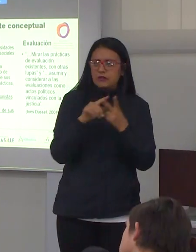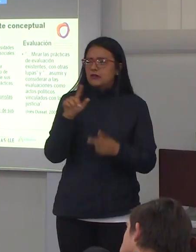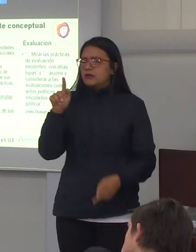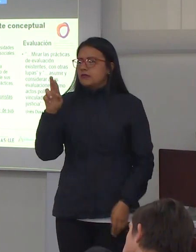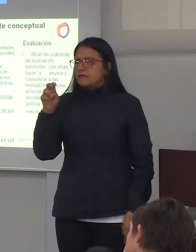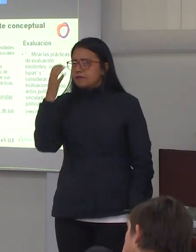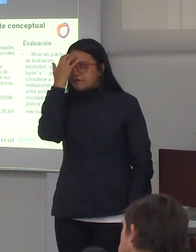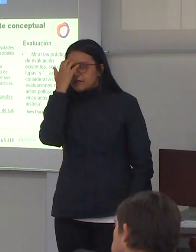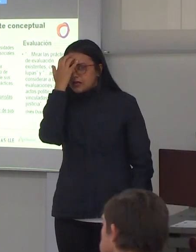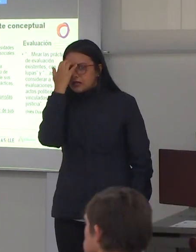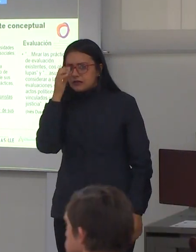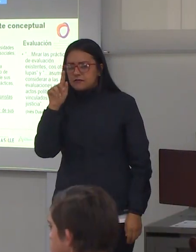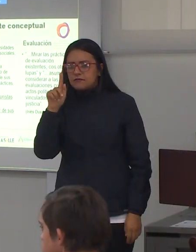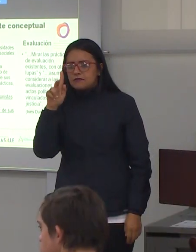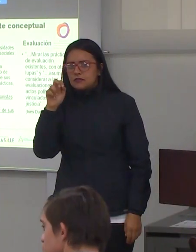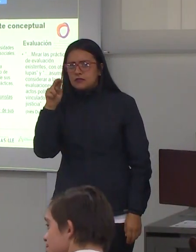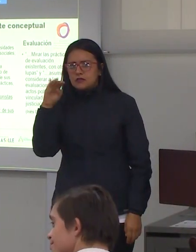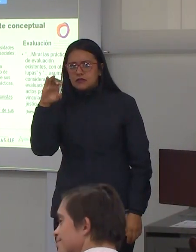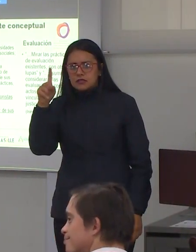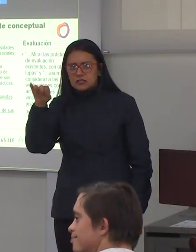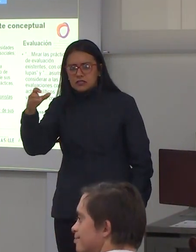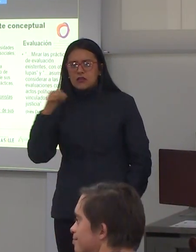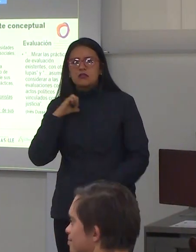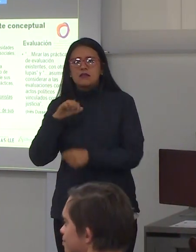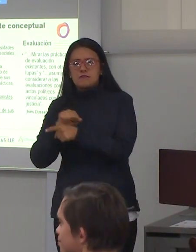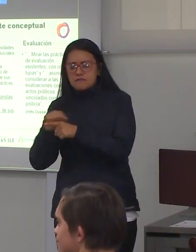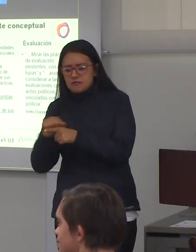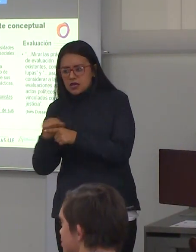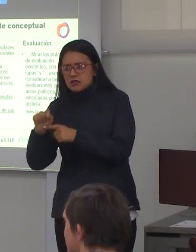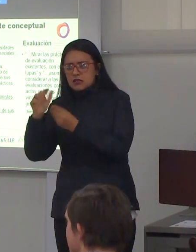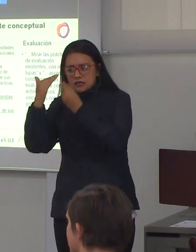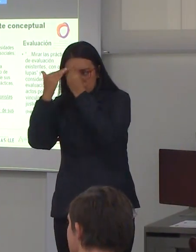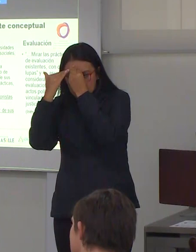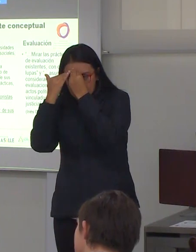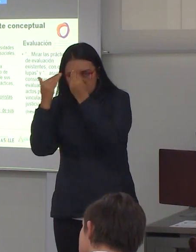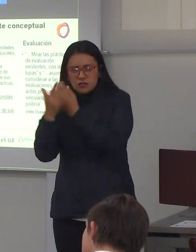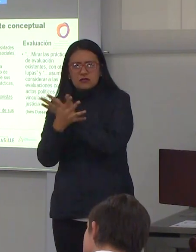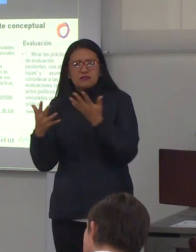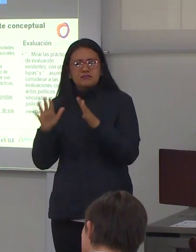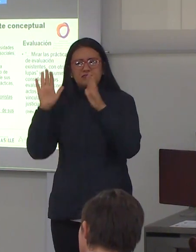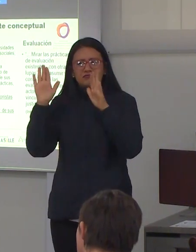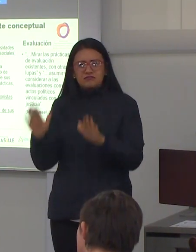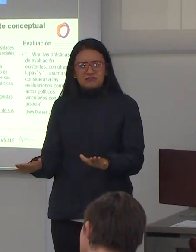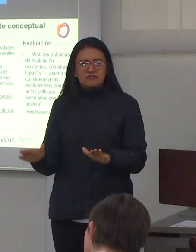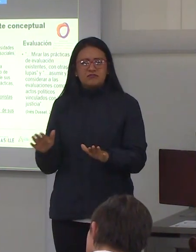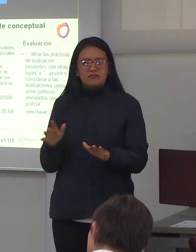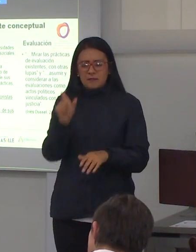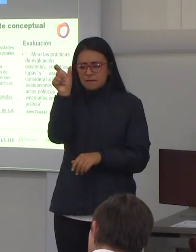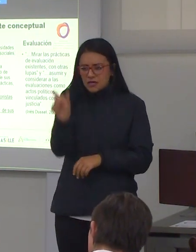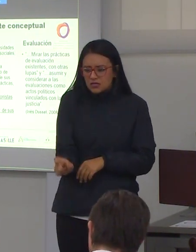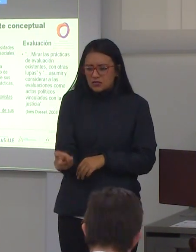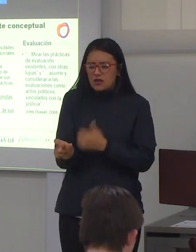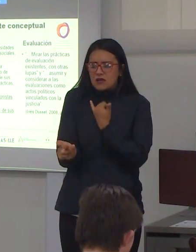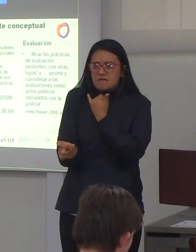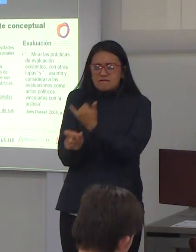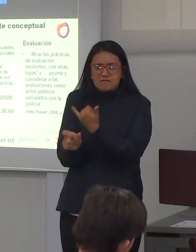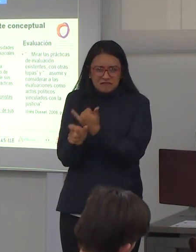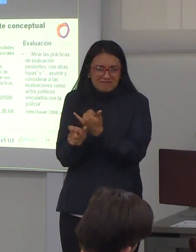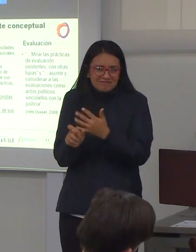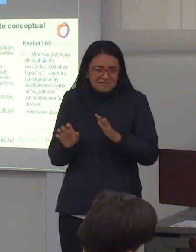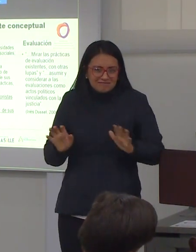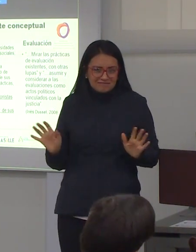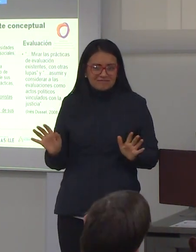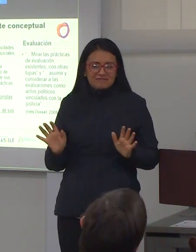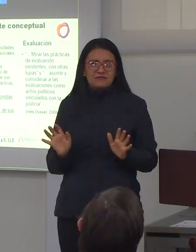tiene unos, también unas prácticas, unos saberes en términos de una persona que es cierto,